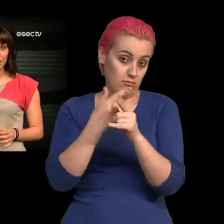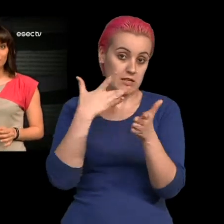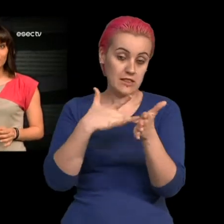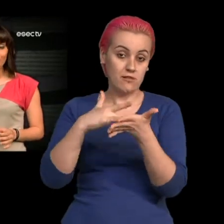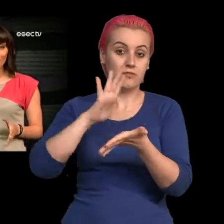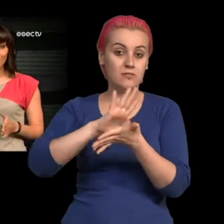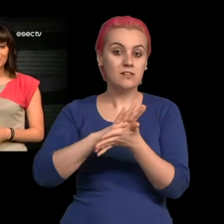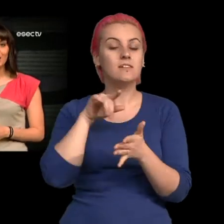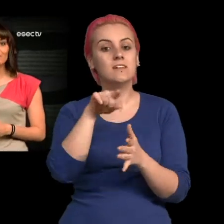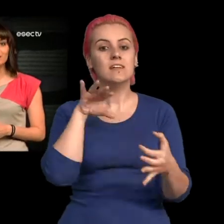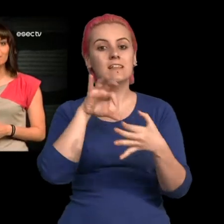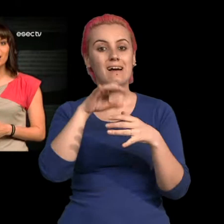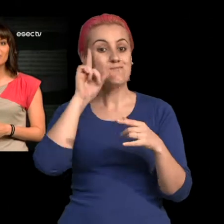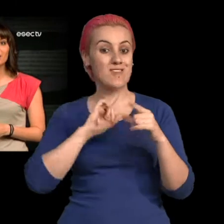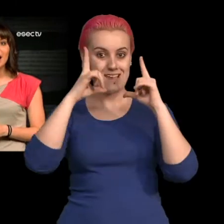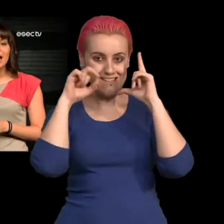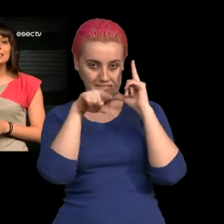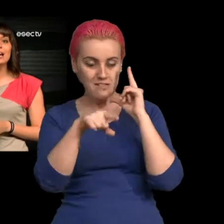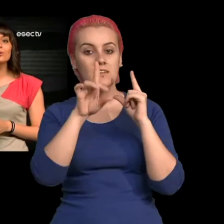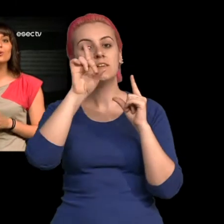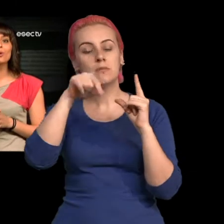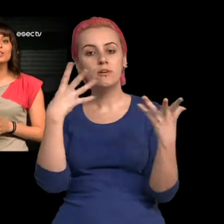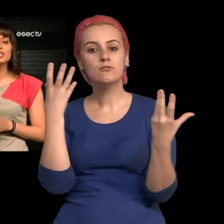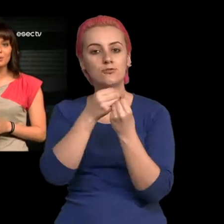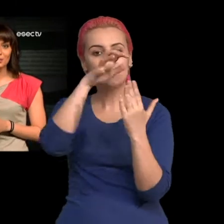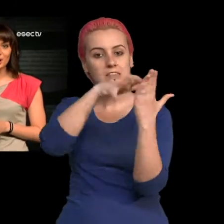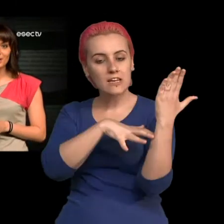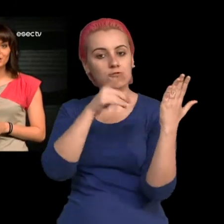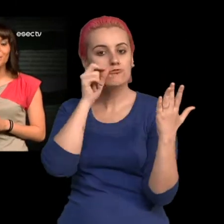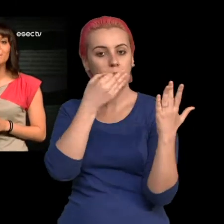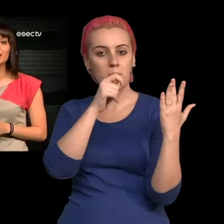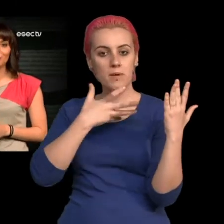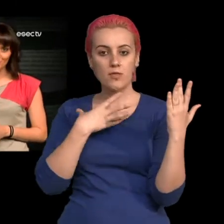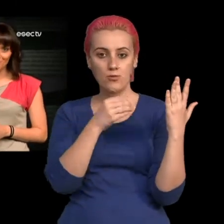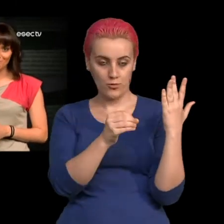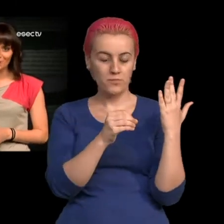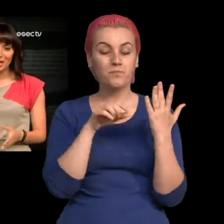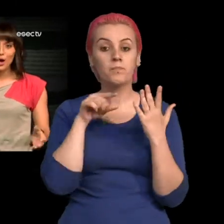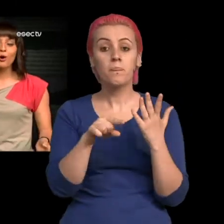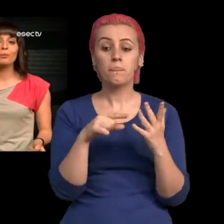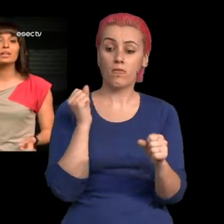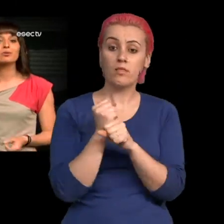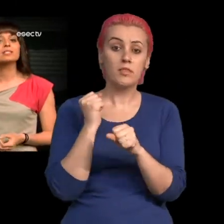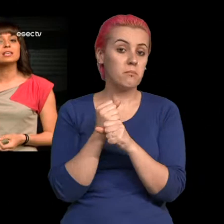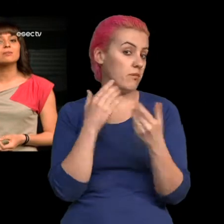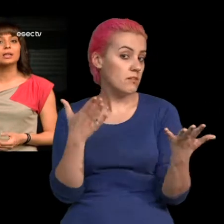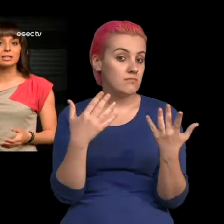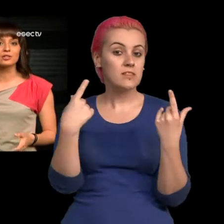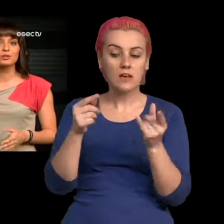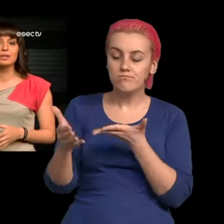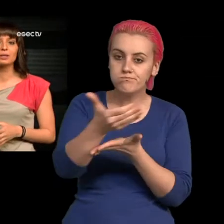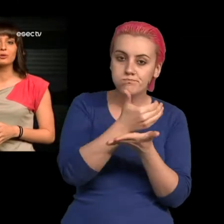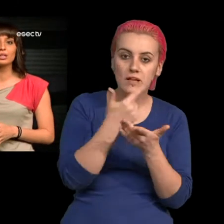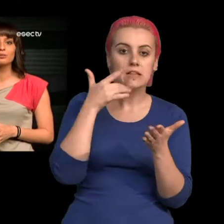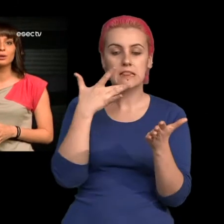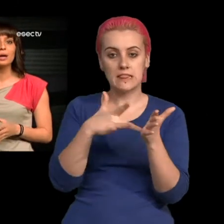ensaio fotográfico, original de Susana Paiva, em diálogo com o texto de Pedro Eiras, Bela Dona. A obra reúne assim, além